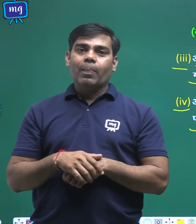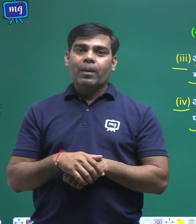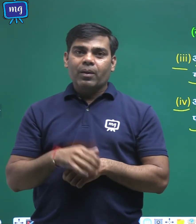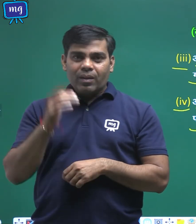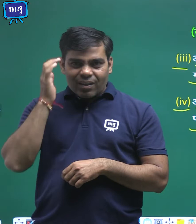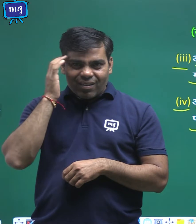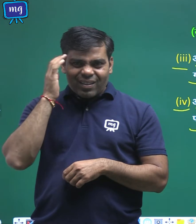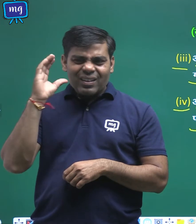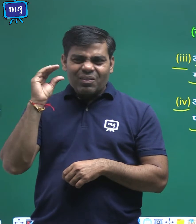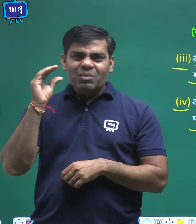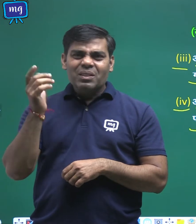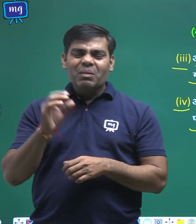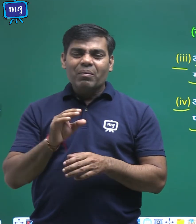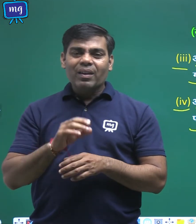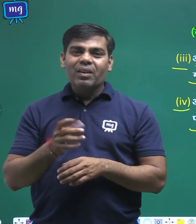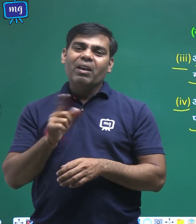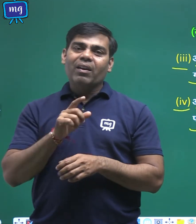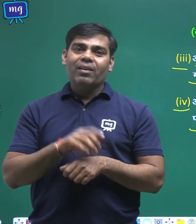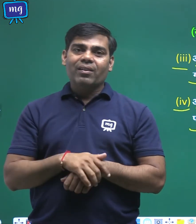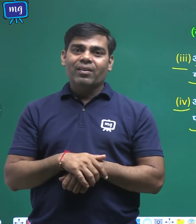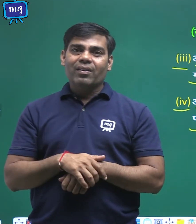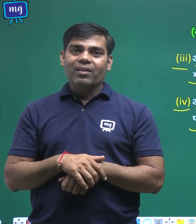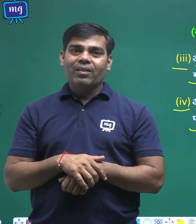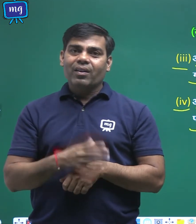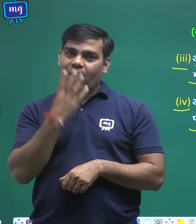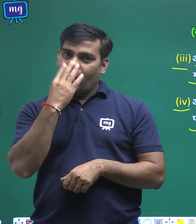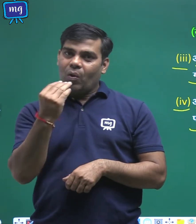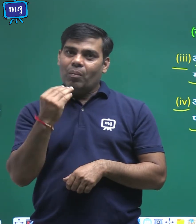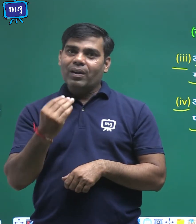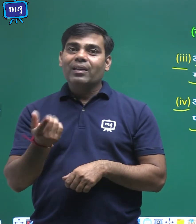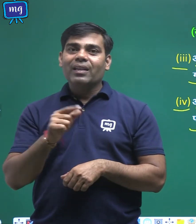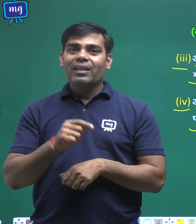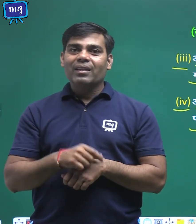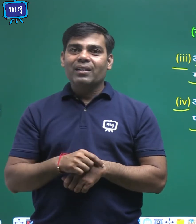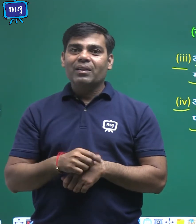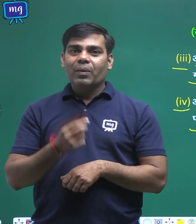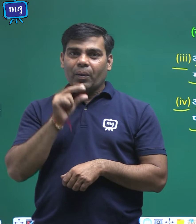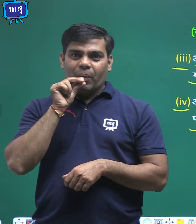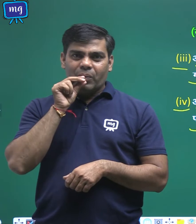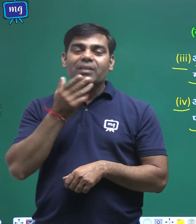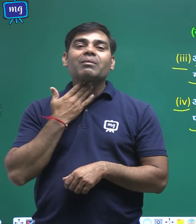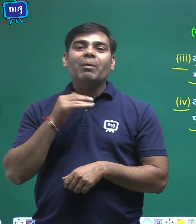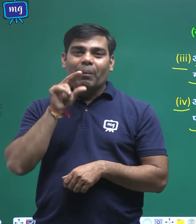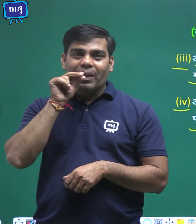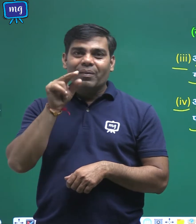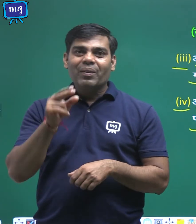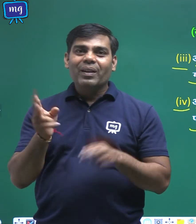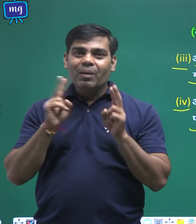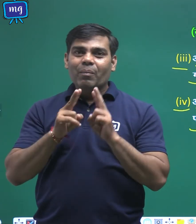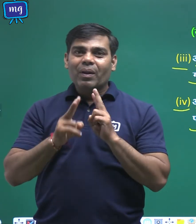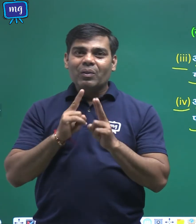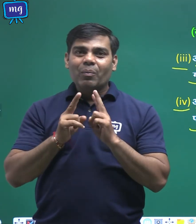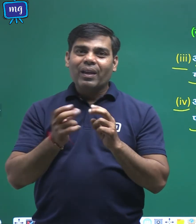नादानी में या लोमड़ की मीठी मीठी बातों में आकर